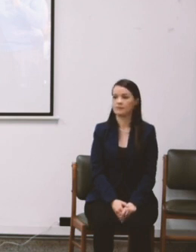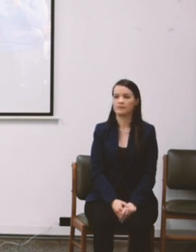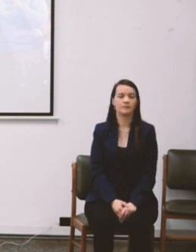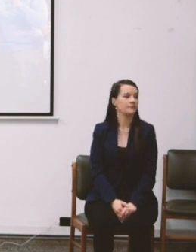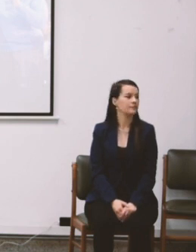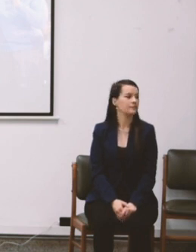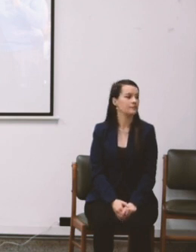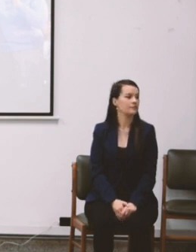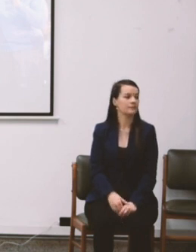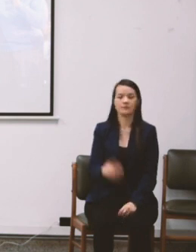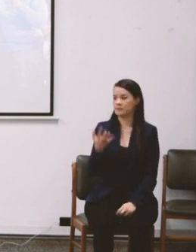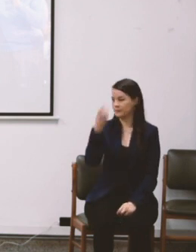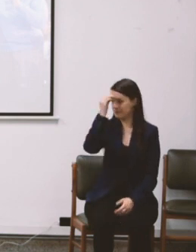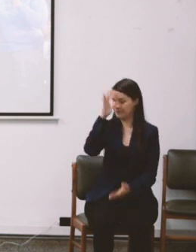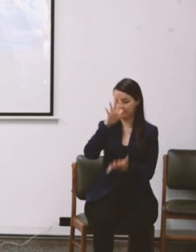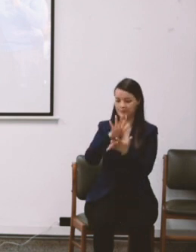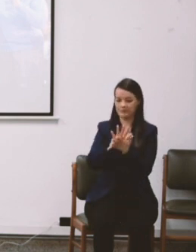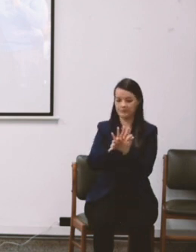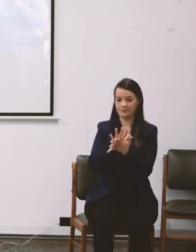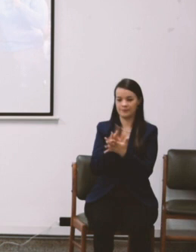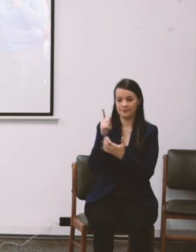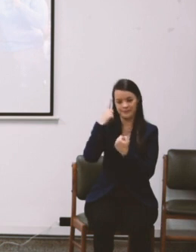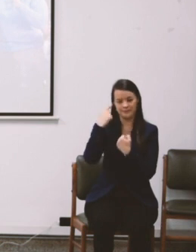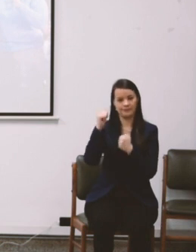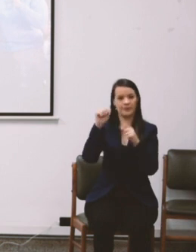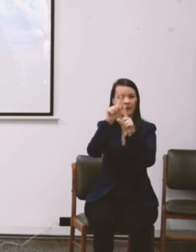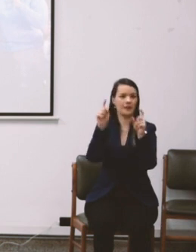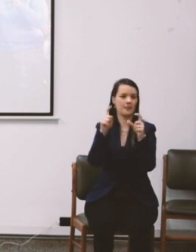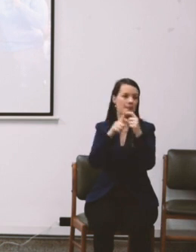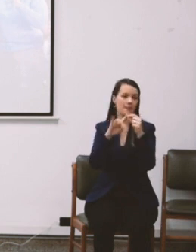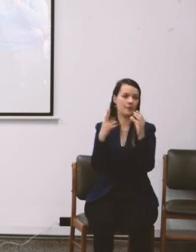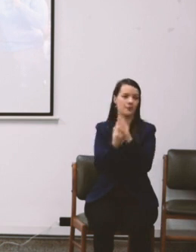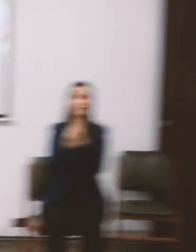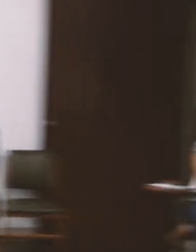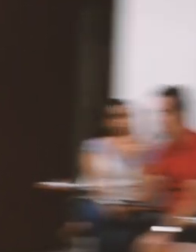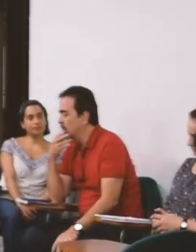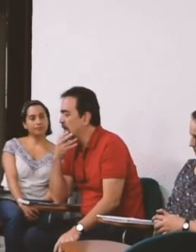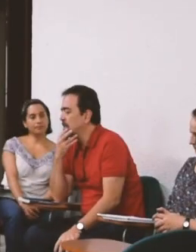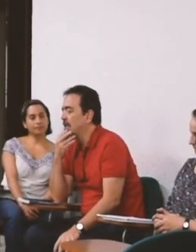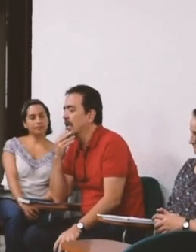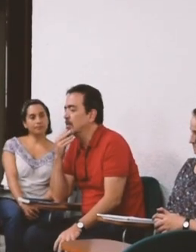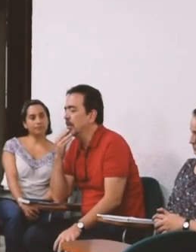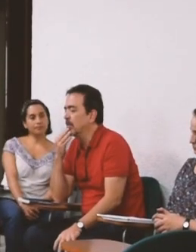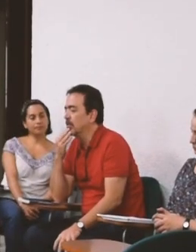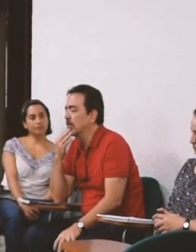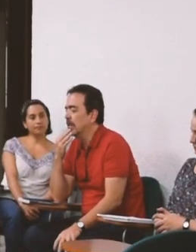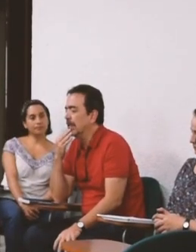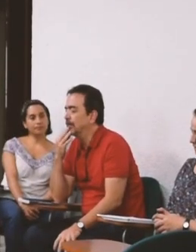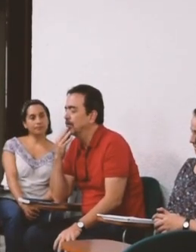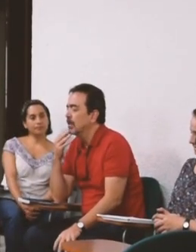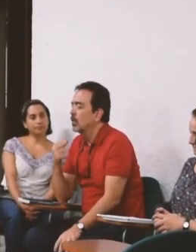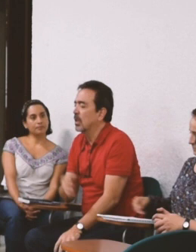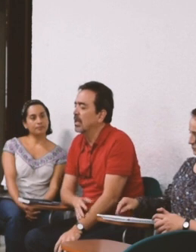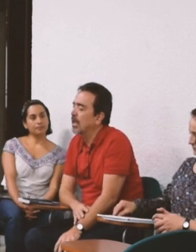Yo quería hacer un comentario también con respecto a esta preocupación por el tema de la inclusión. Y me surgen varias preguntas al respecto,